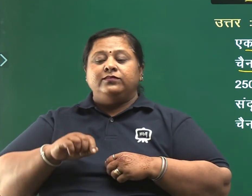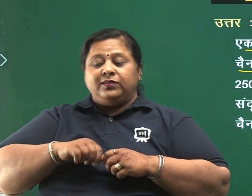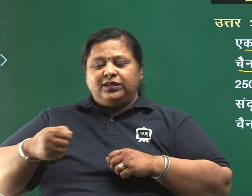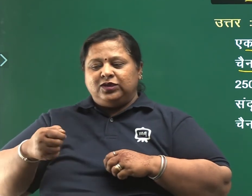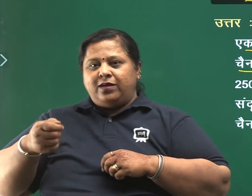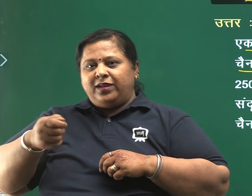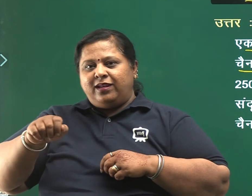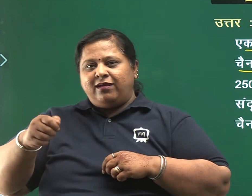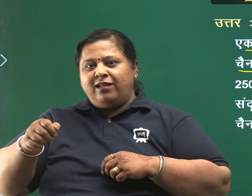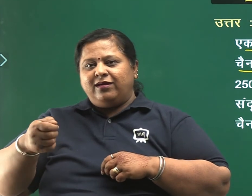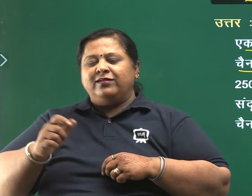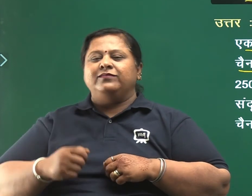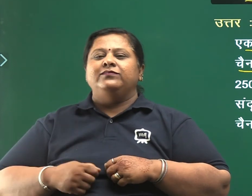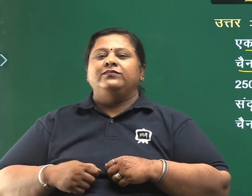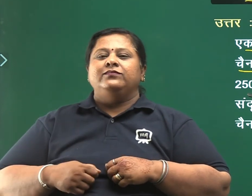चाबी निकालकर